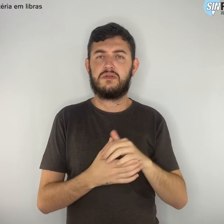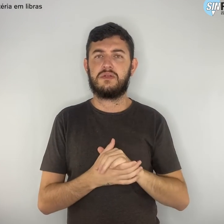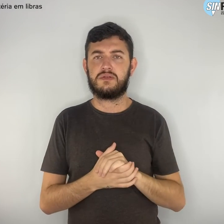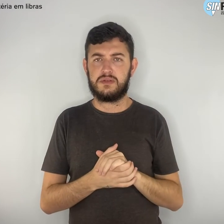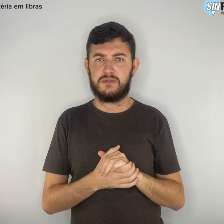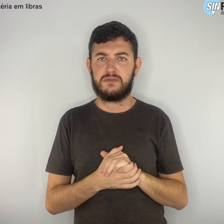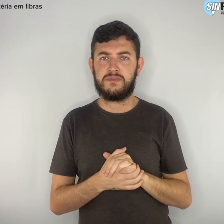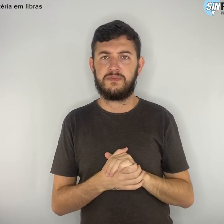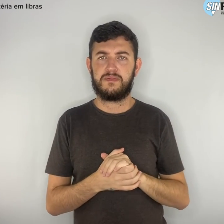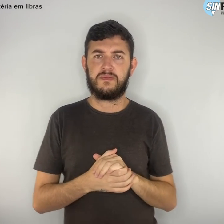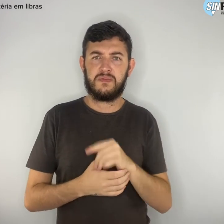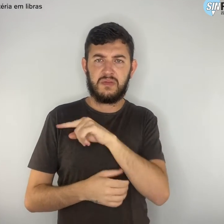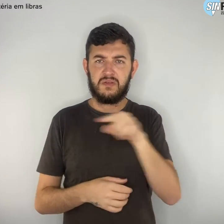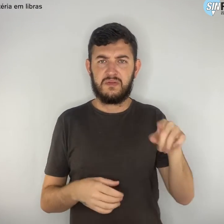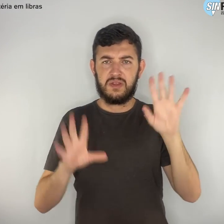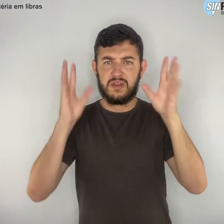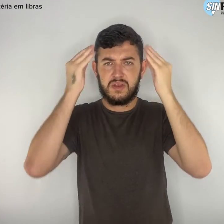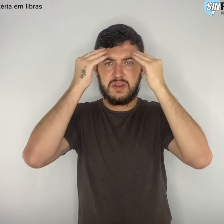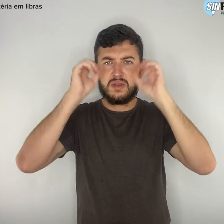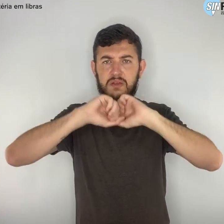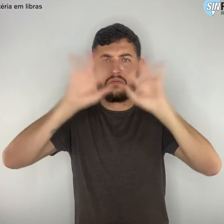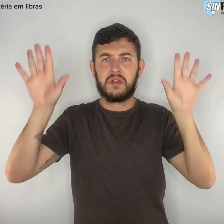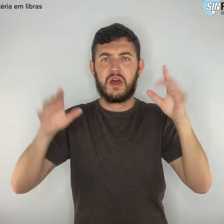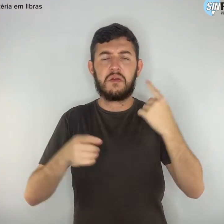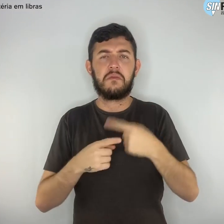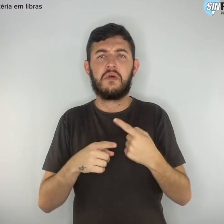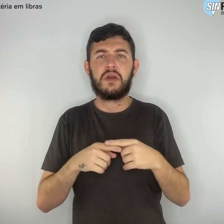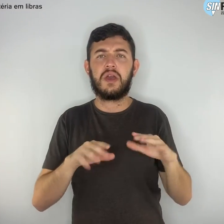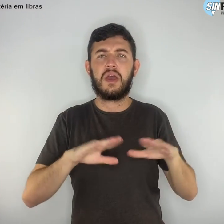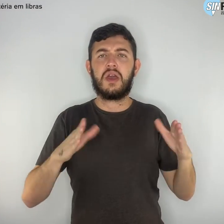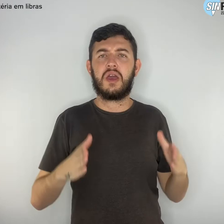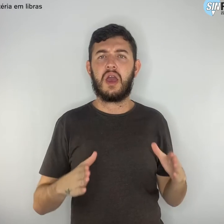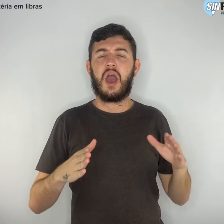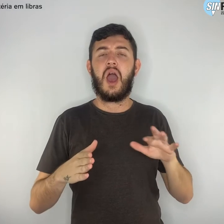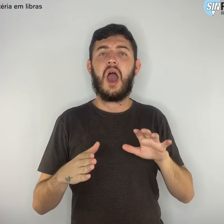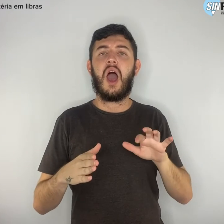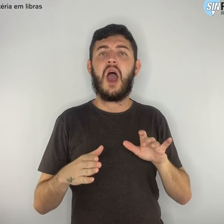Entendeu agora por que as urnas com 100% dos votos